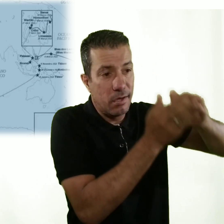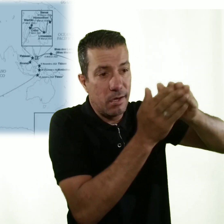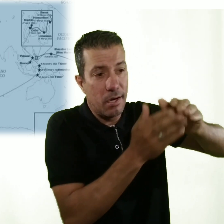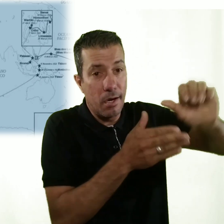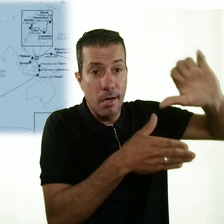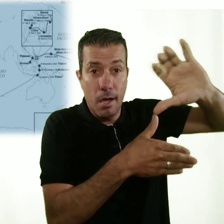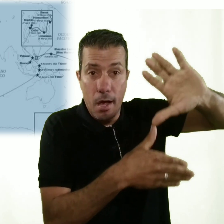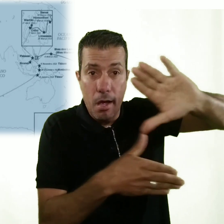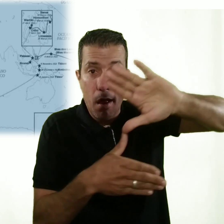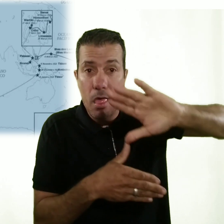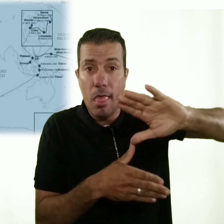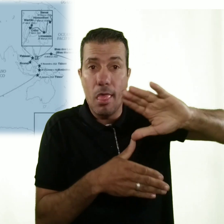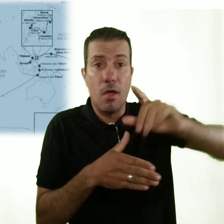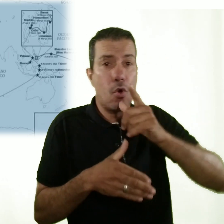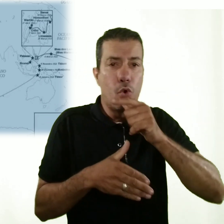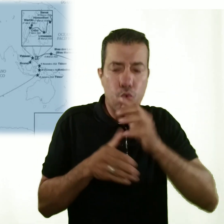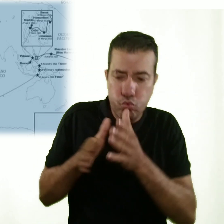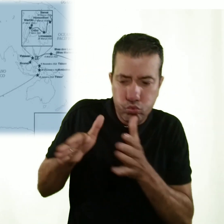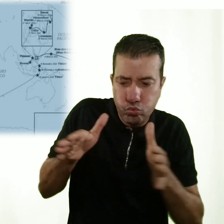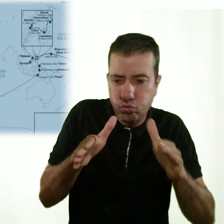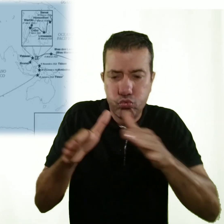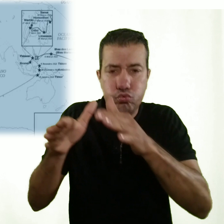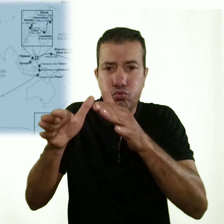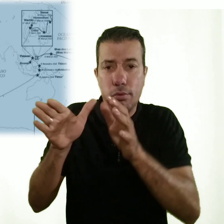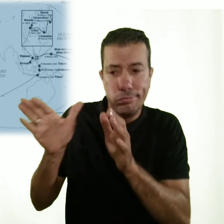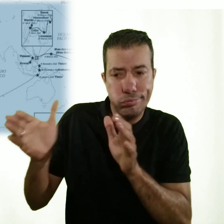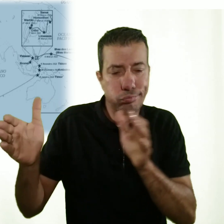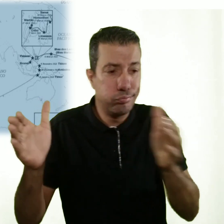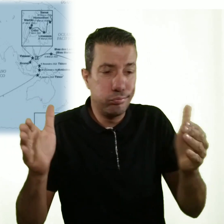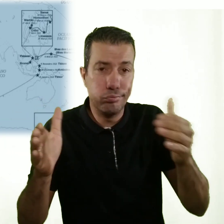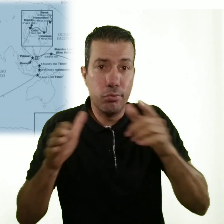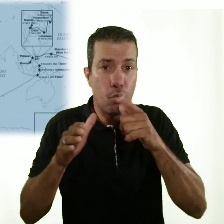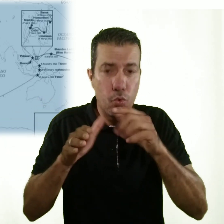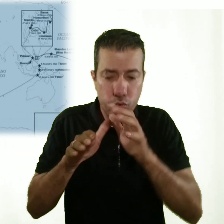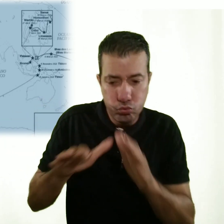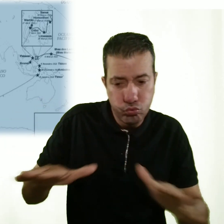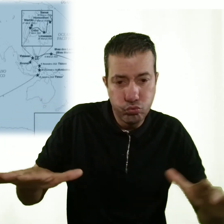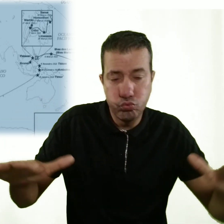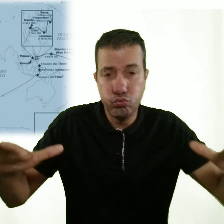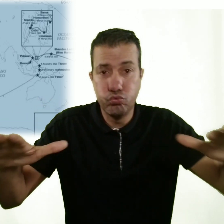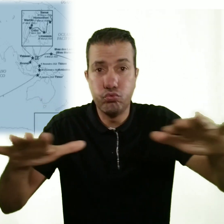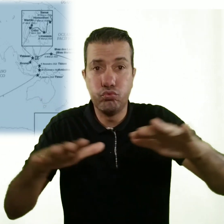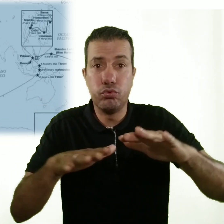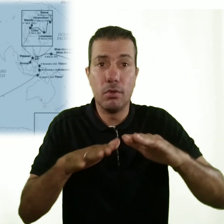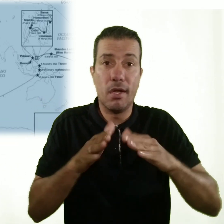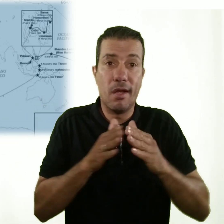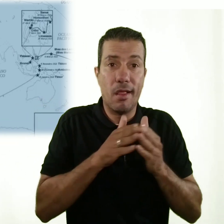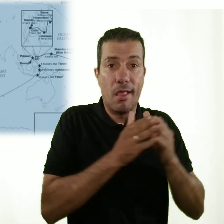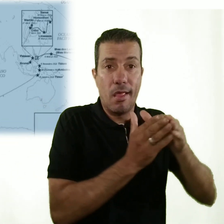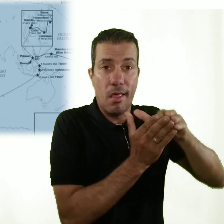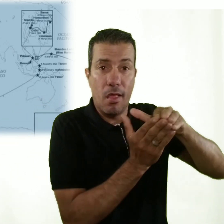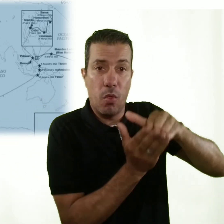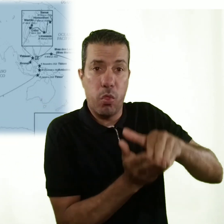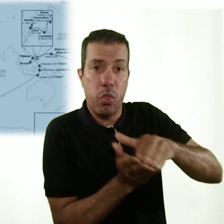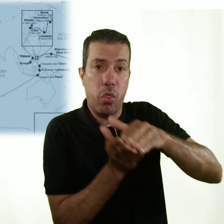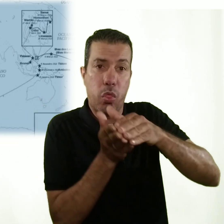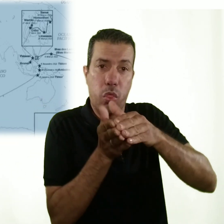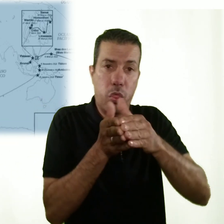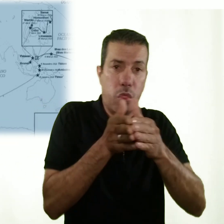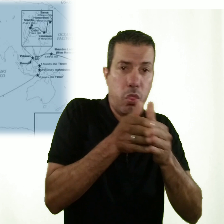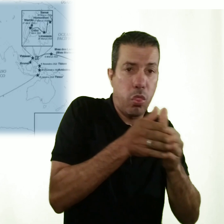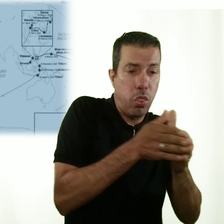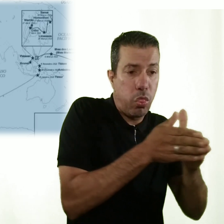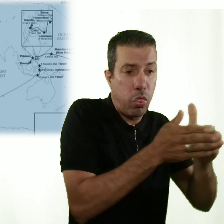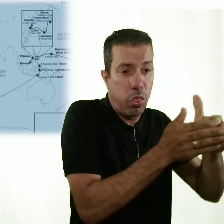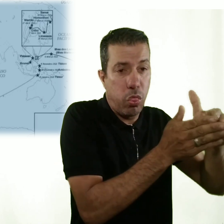Oceano Pacífico, continuou pelo Oceano Índico e voltou para a Espanha. Então ele disse assim: eu peguei uma embarcação, dei a volta no